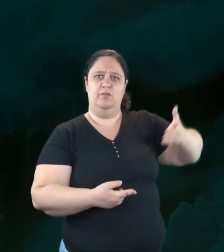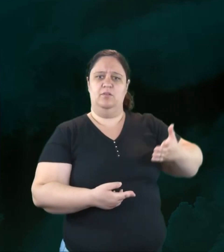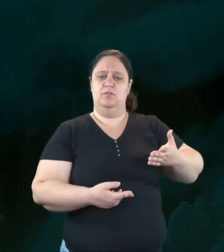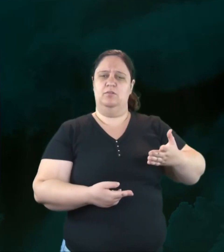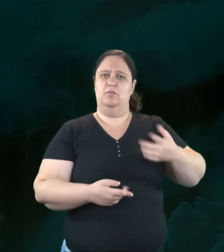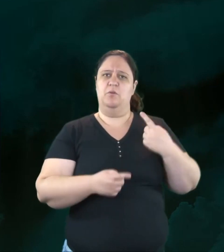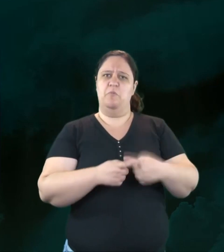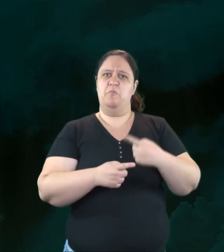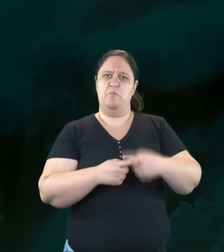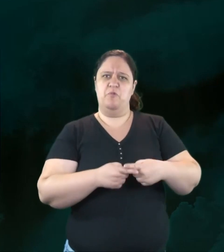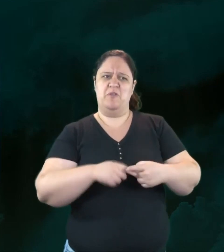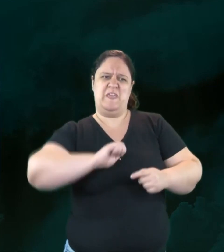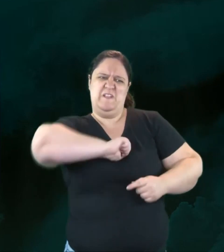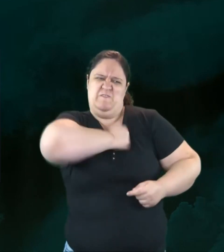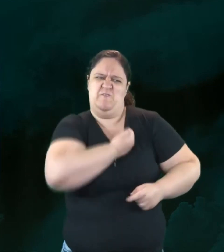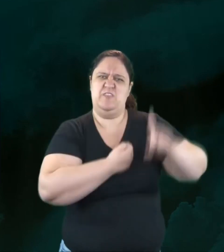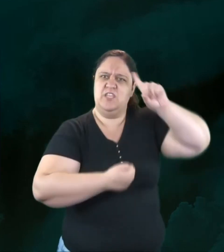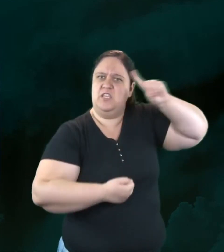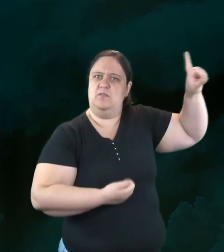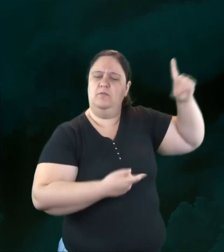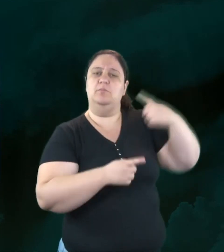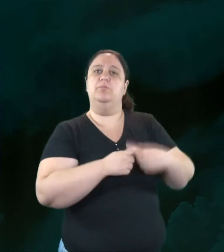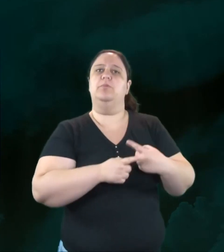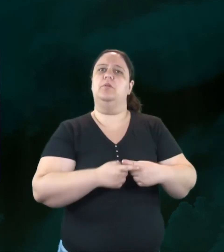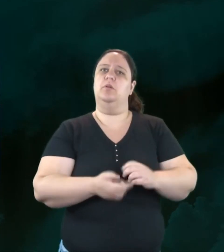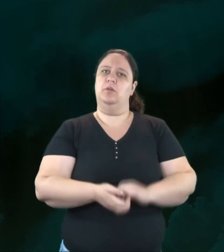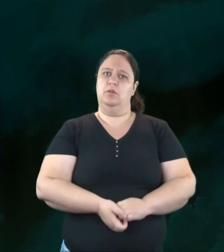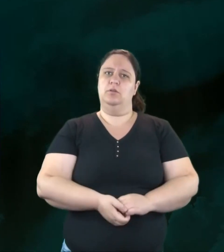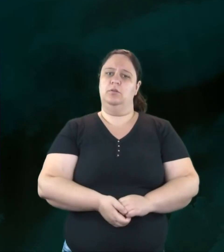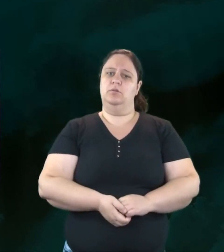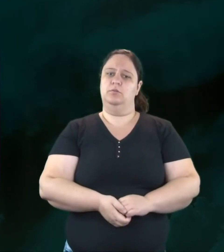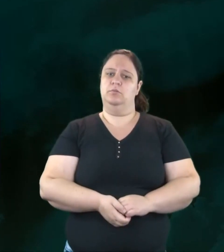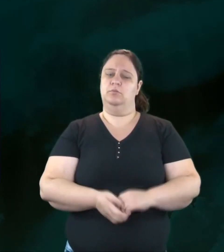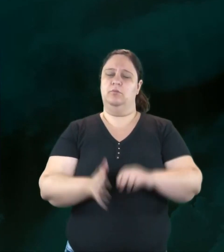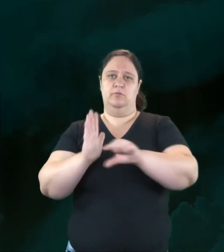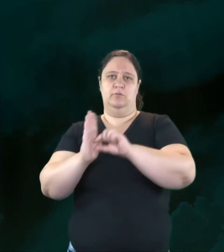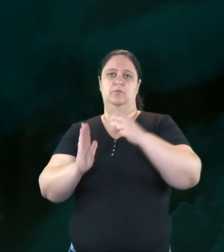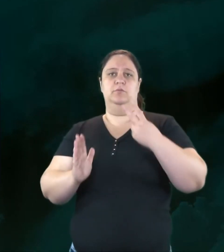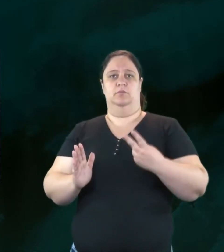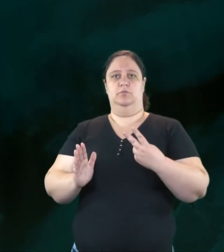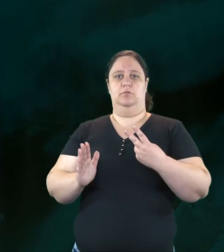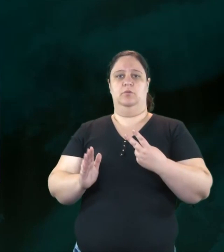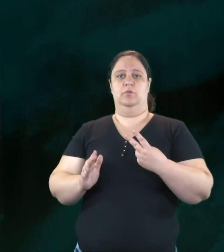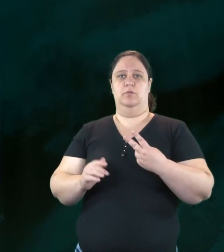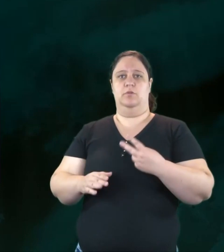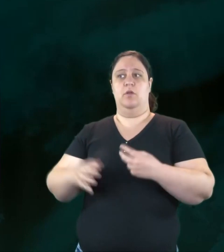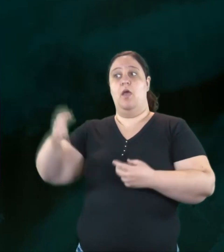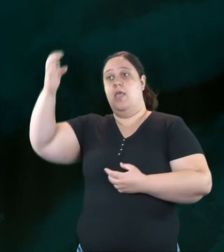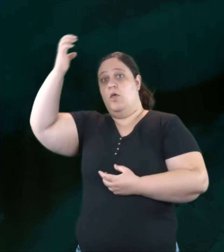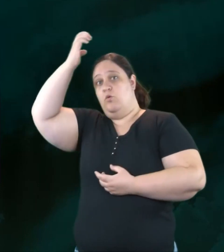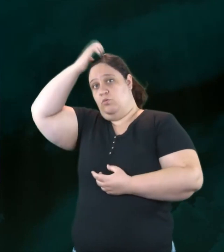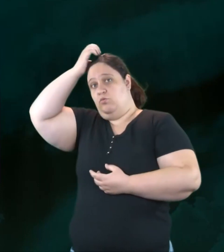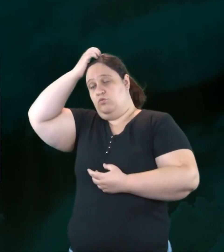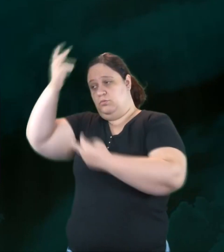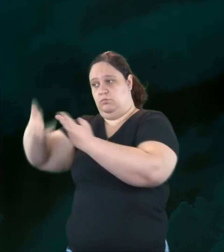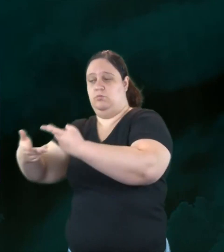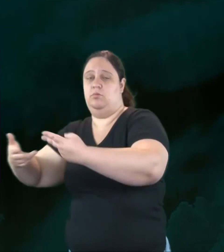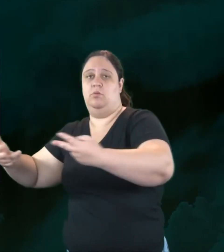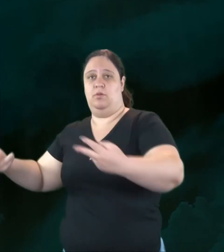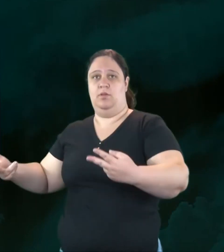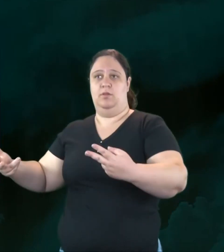tanto ódio com relação a Deus? Versículo 2, os reis da terra se levantam e os